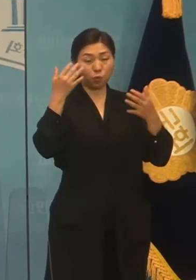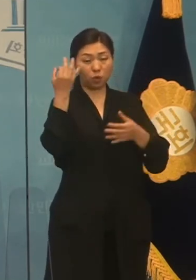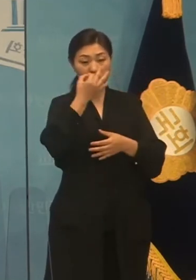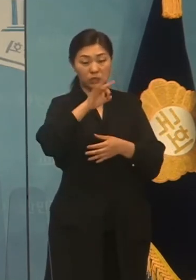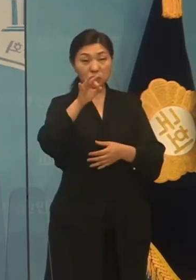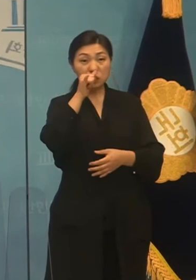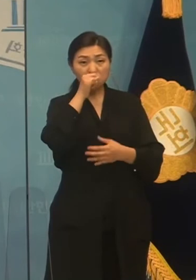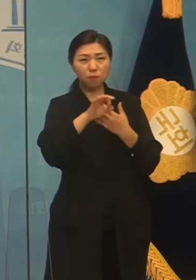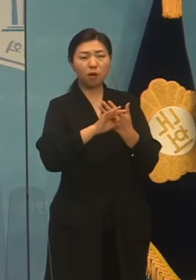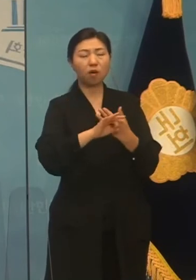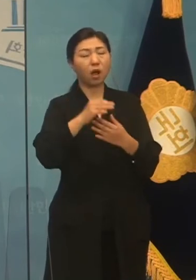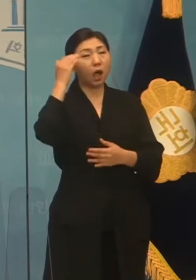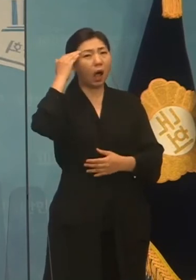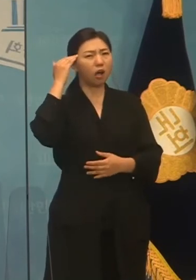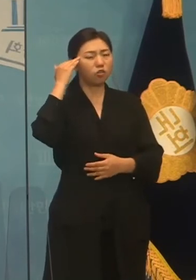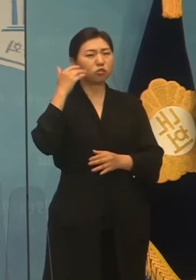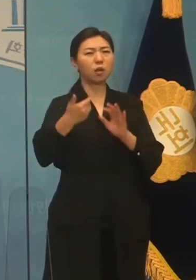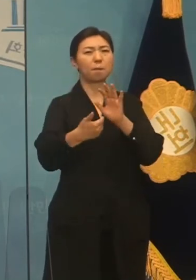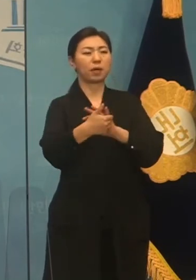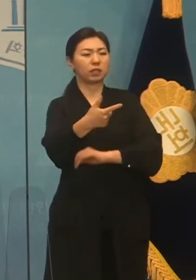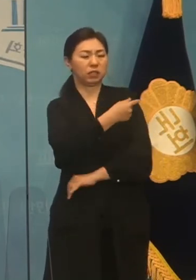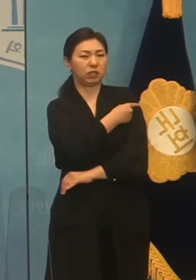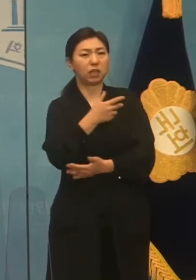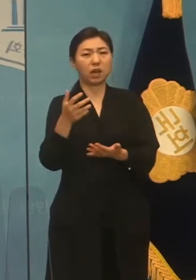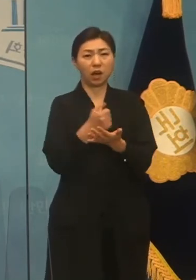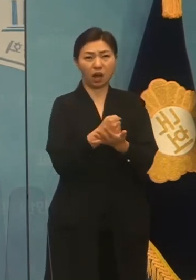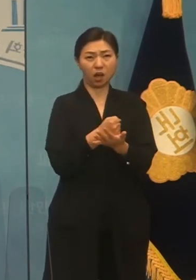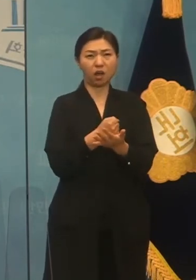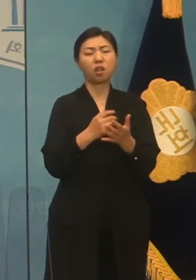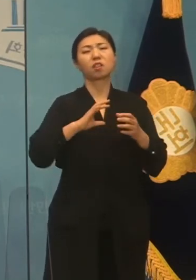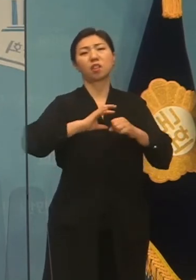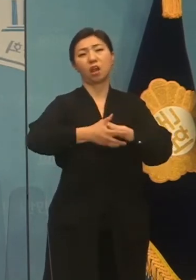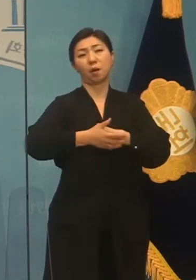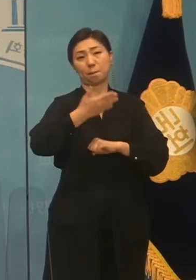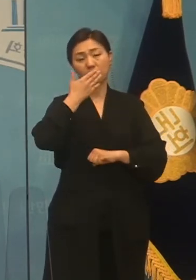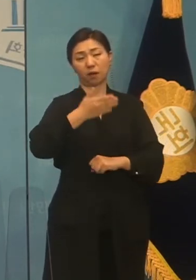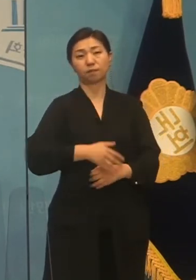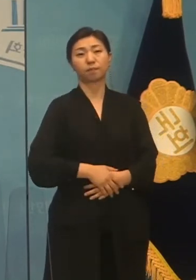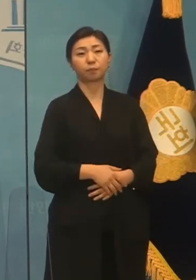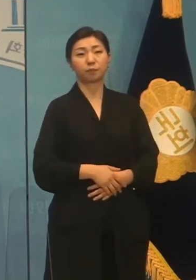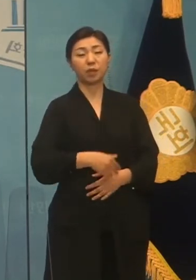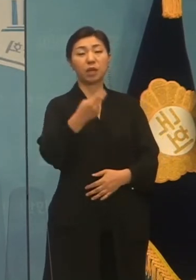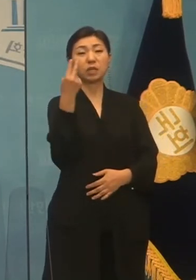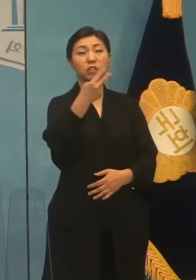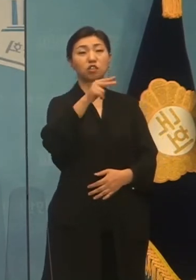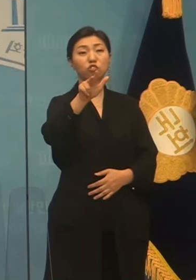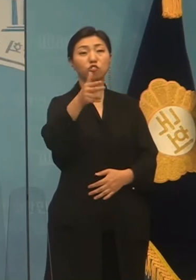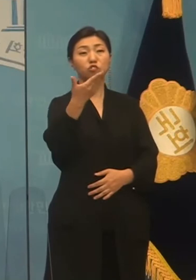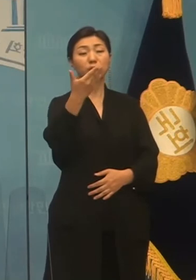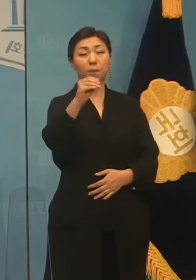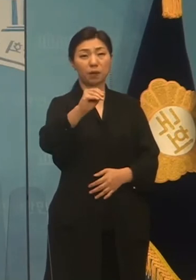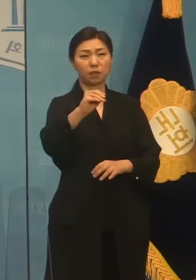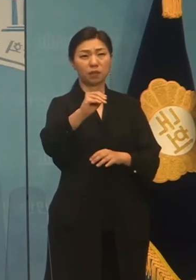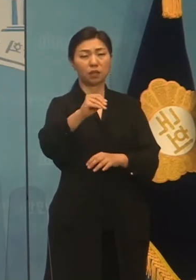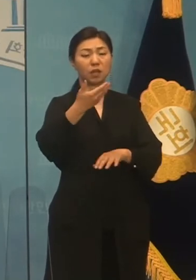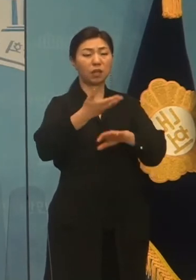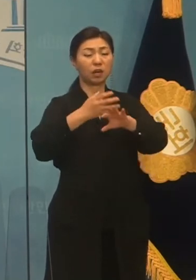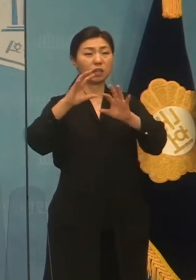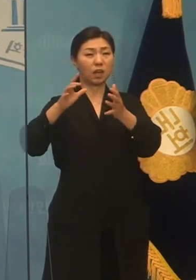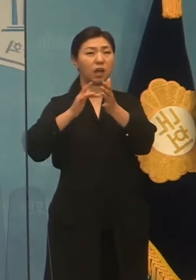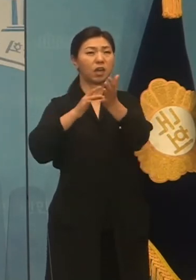백신 주권 국가가 됩니다. 1억 9천만 명분의 해외 백신을 확보해